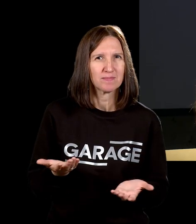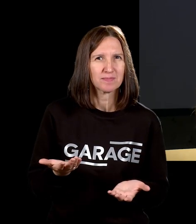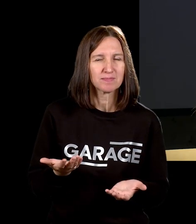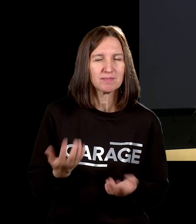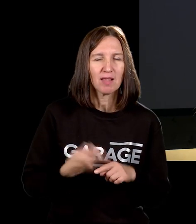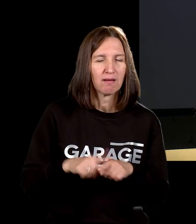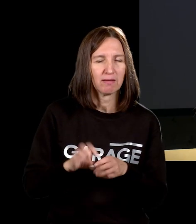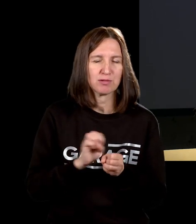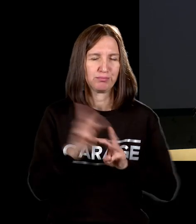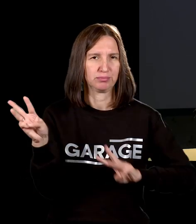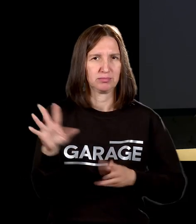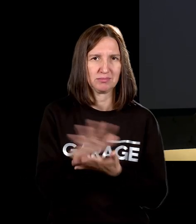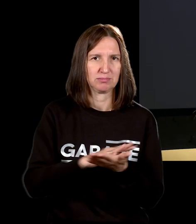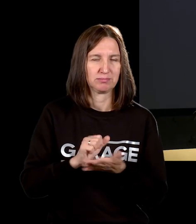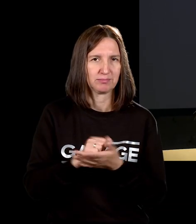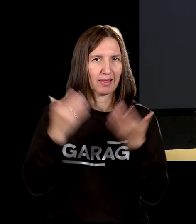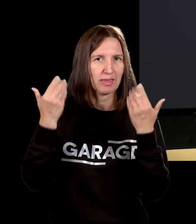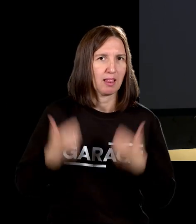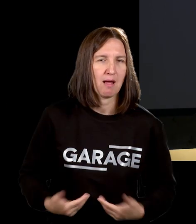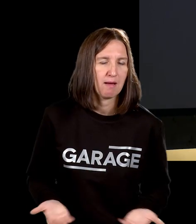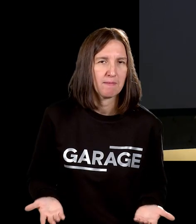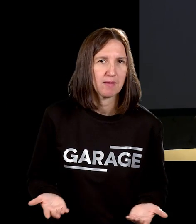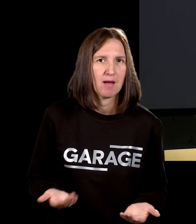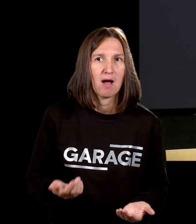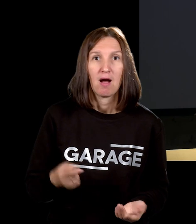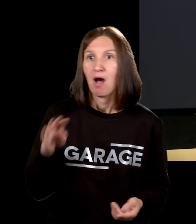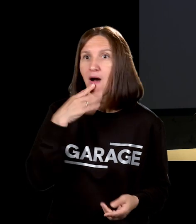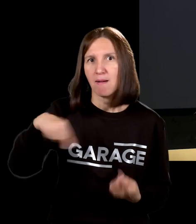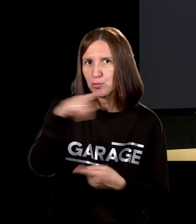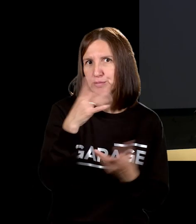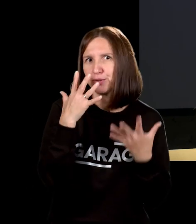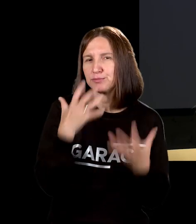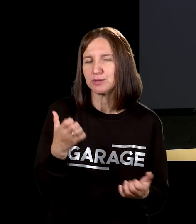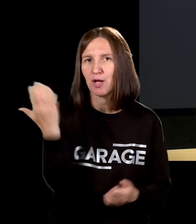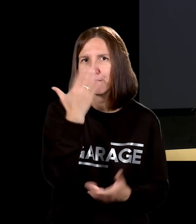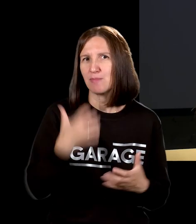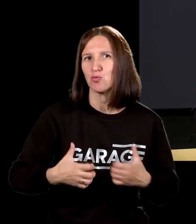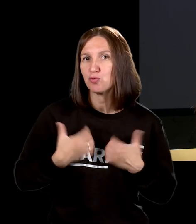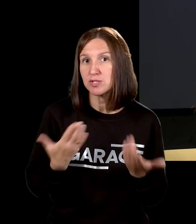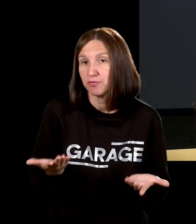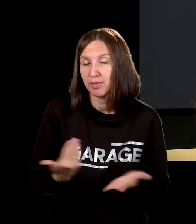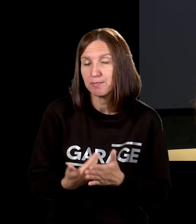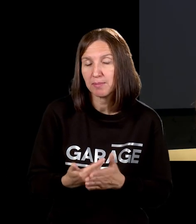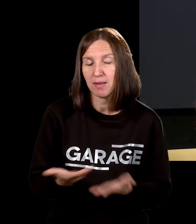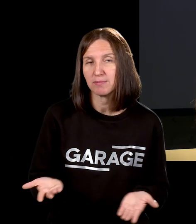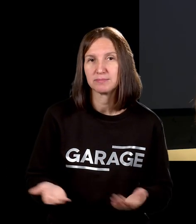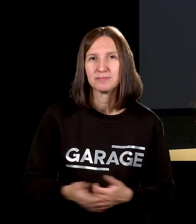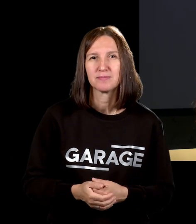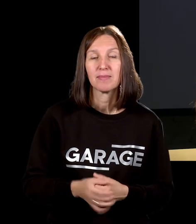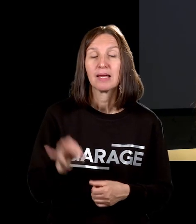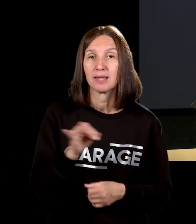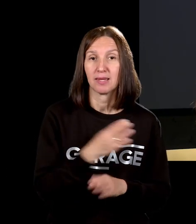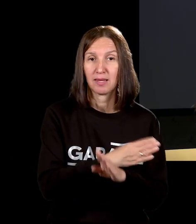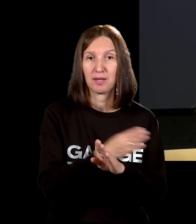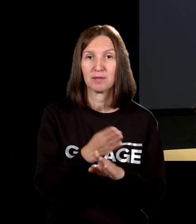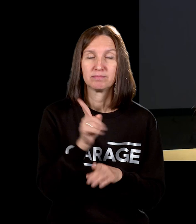эти растерзанные... Мы еще и фильмы ужасов любим, например. Там, действительно, есть как бы и до фильмов